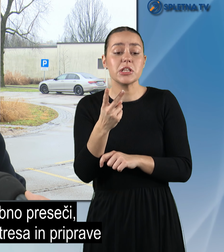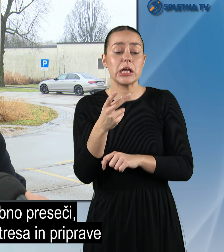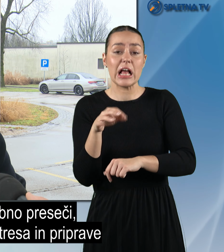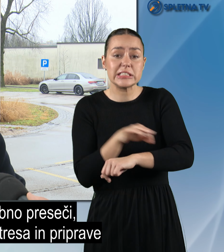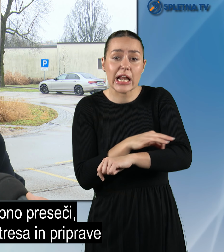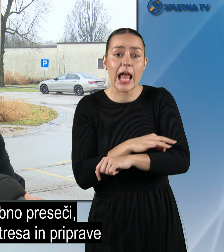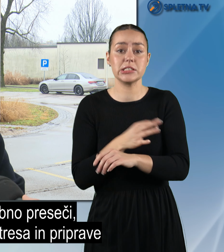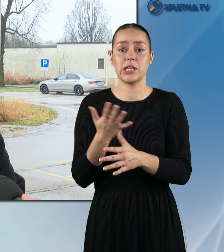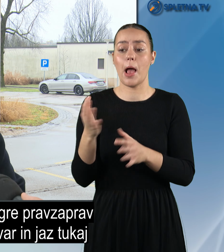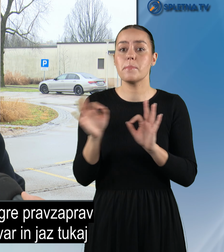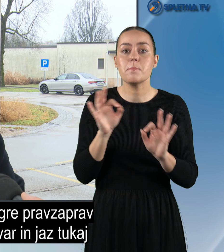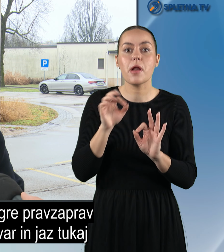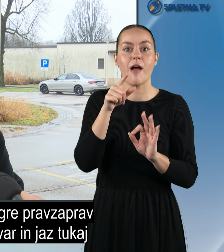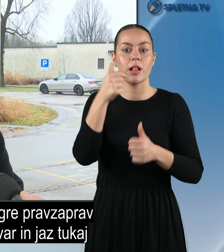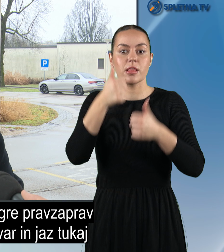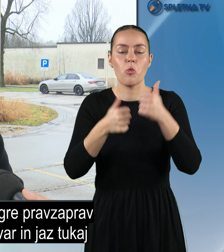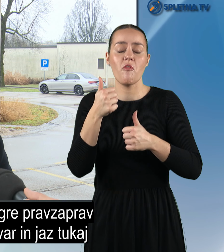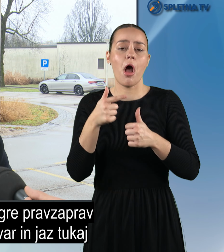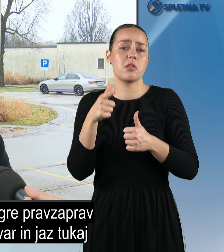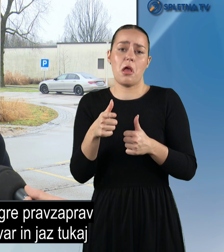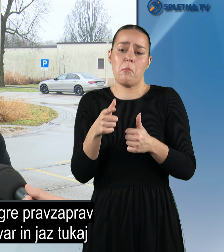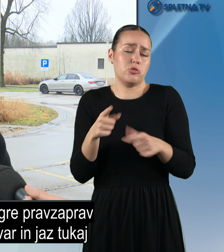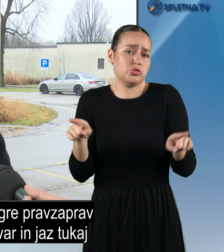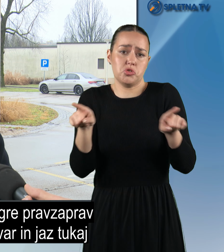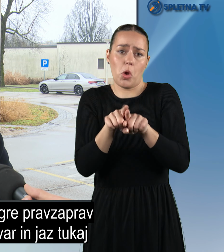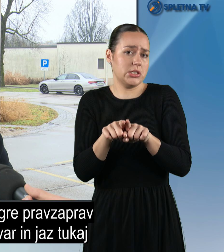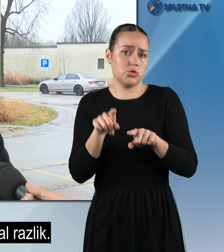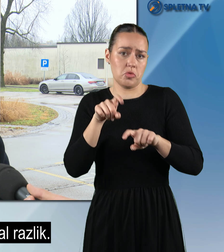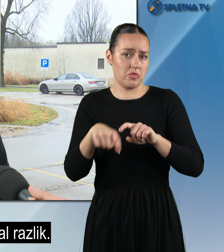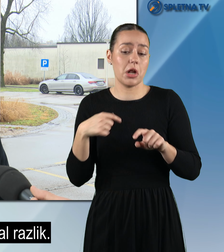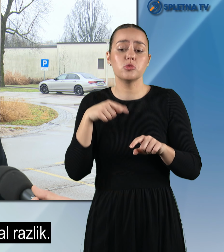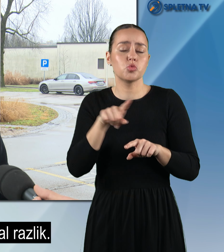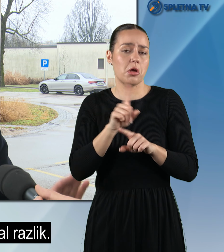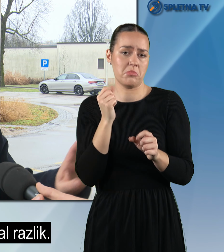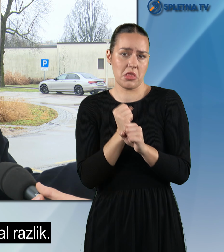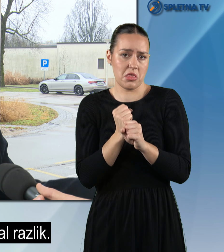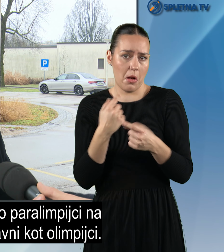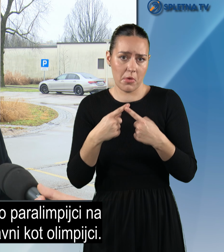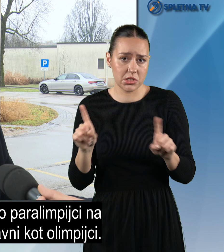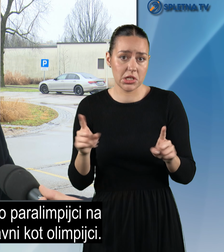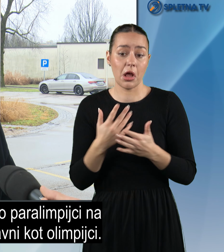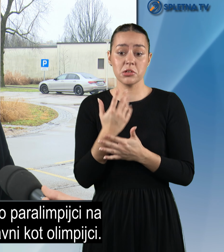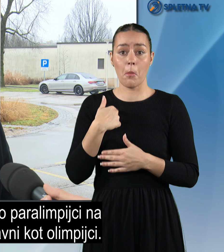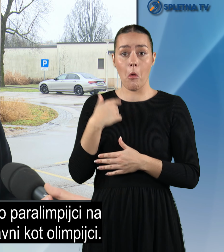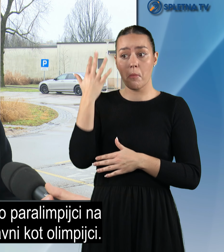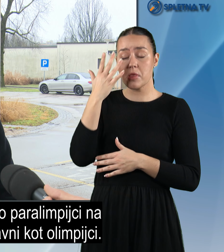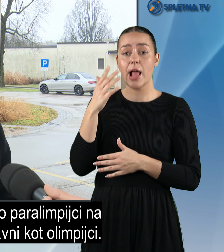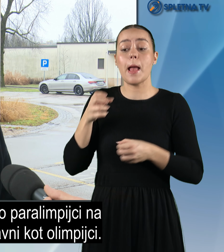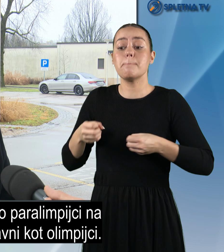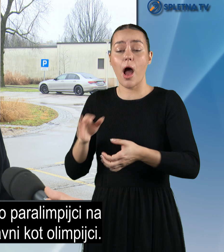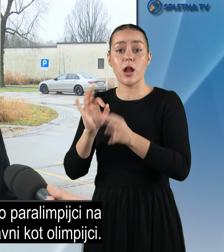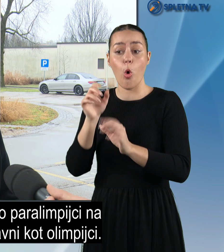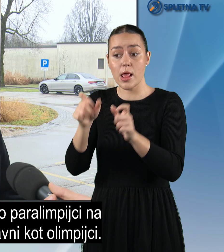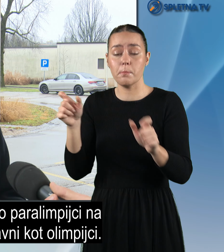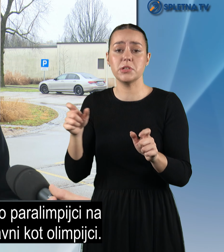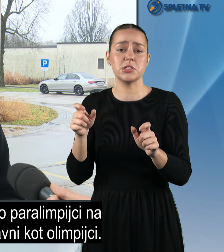in priprave na tekmovanje gre pa pravzaprav za čisto isto stvar. In jaz tukaj sploh ne bi delal razlike. Za moje pojme so paraolimpijci popolnoma